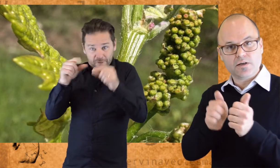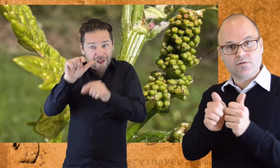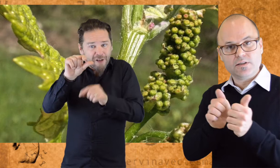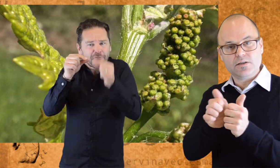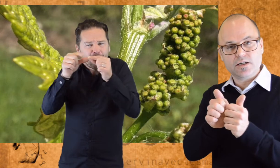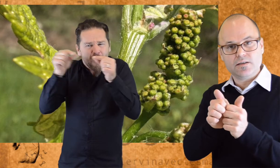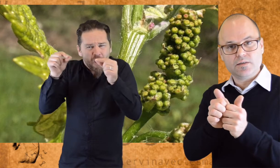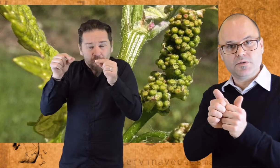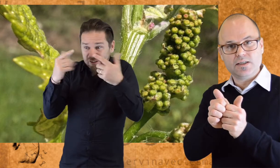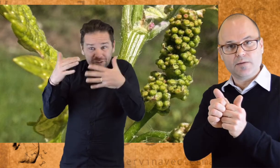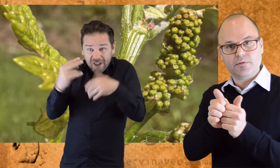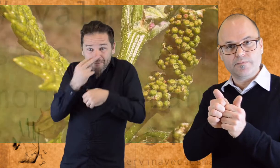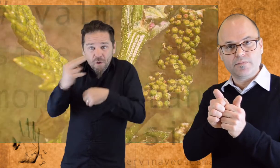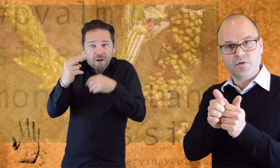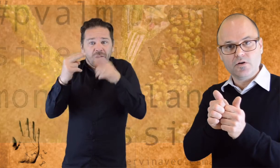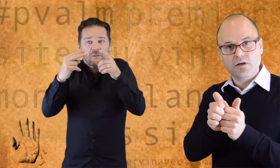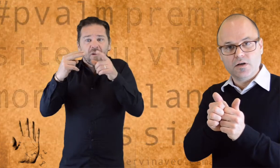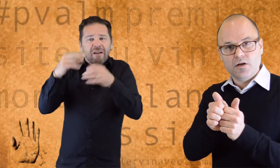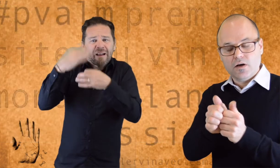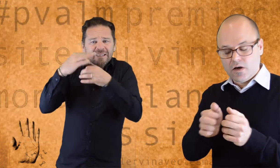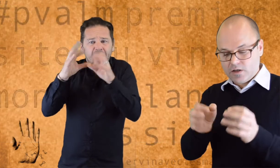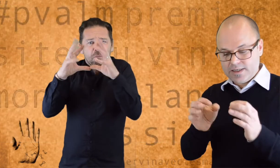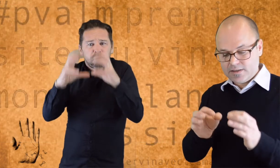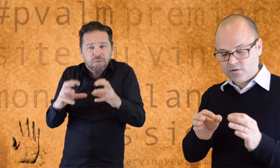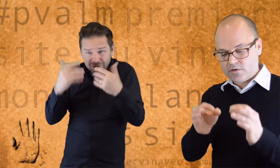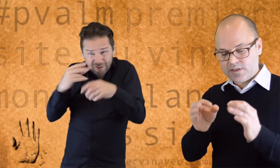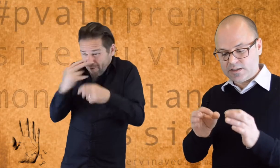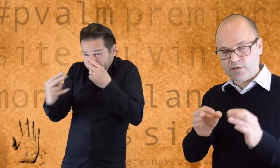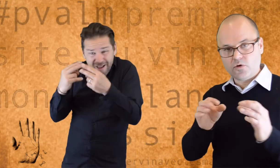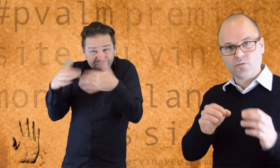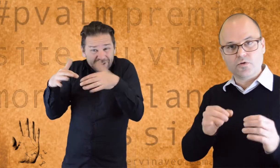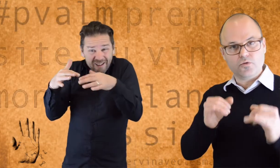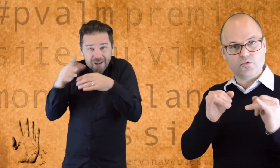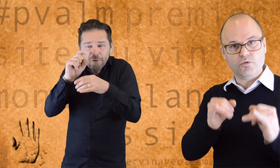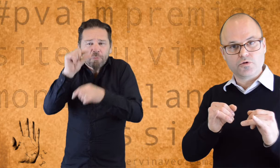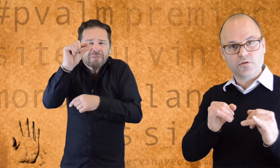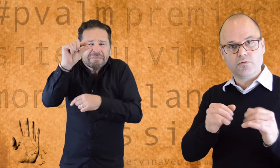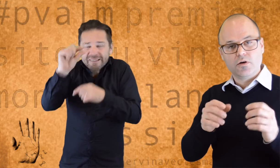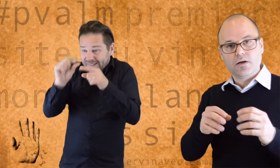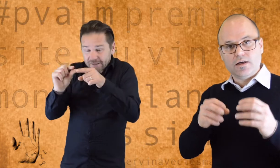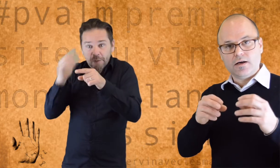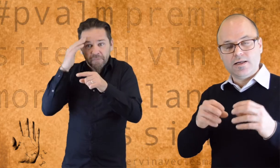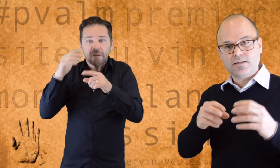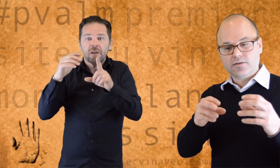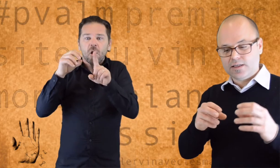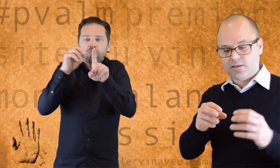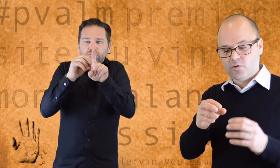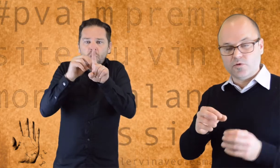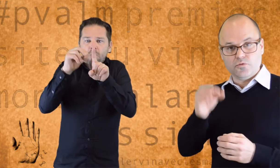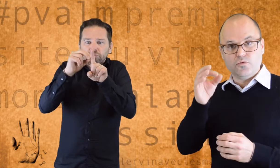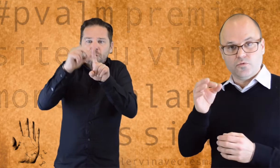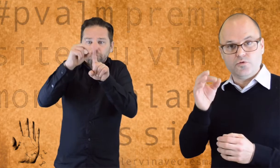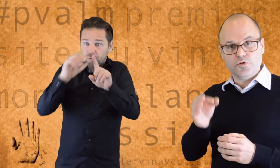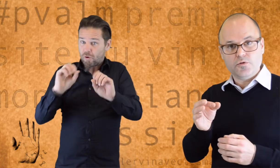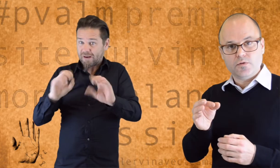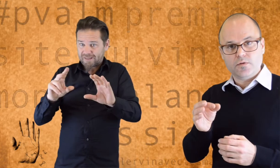vous voyez aussi déjà des petits grappes. Donc, en laissant un certain nombre de bourgeons, en laissant un certain